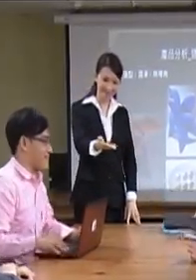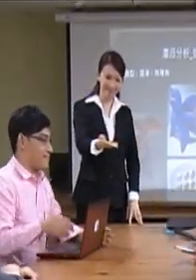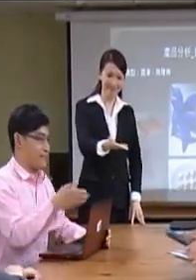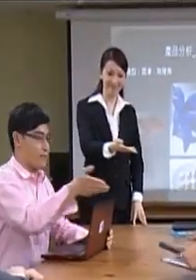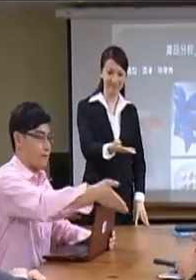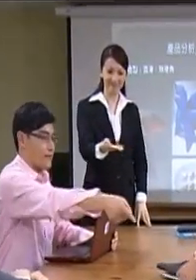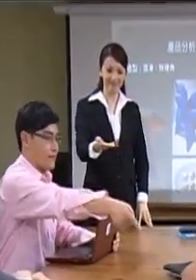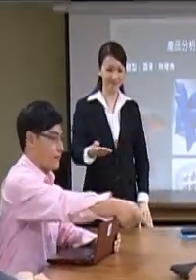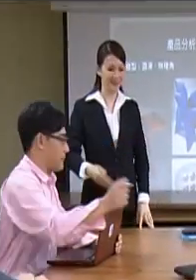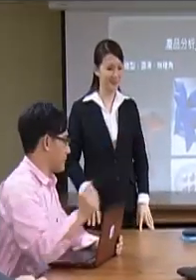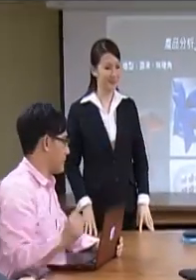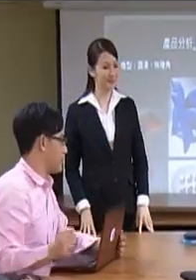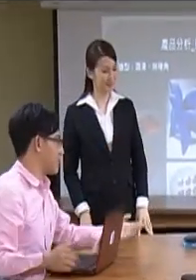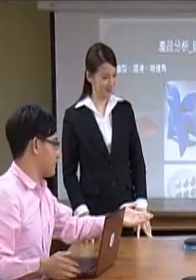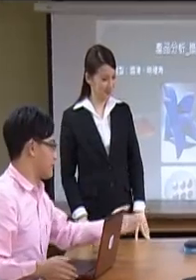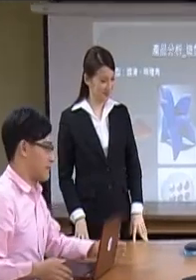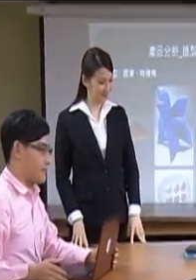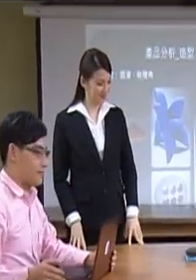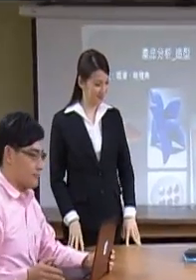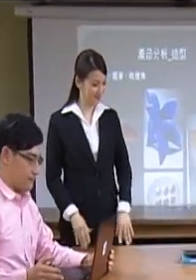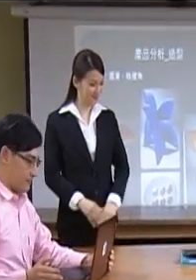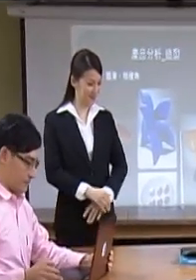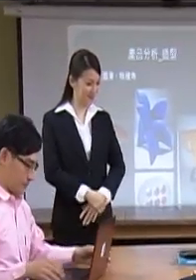请，请。 来，谢谢啊。